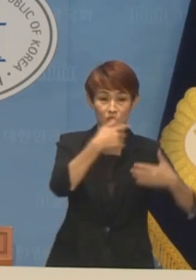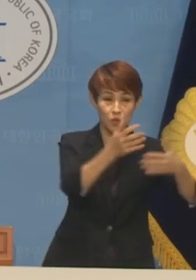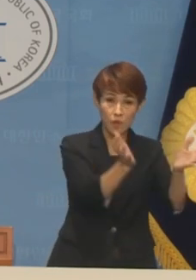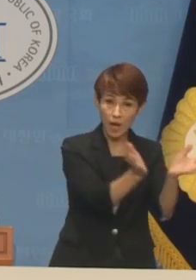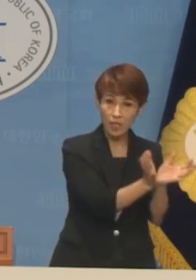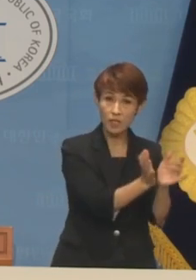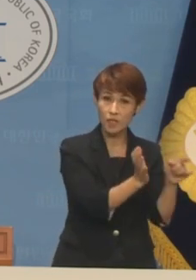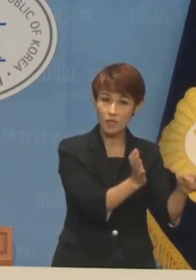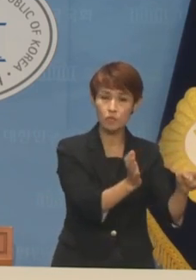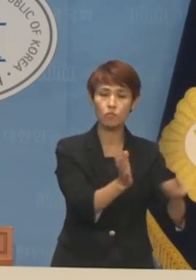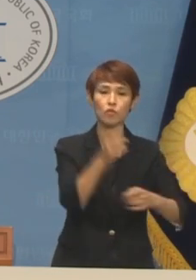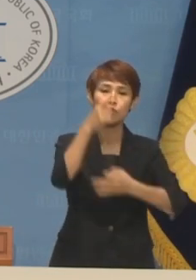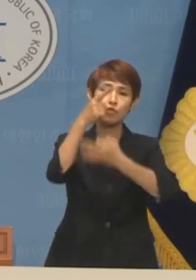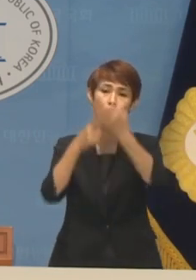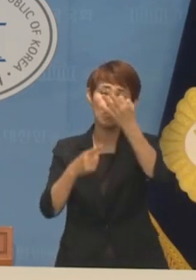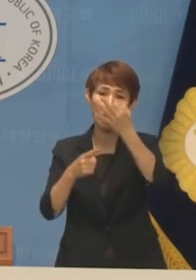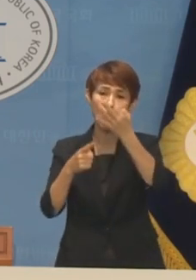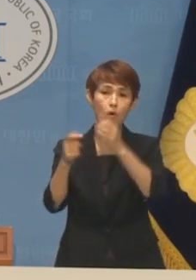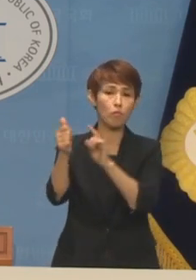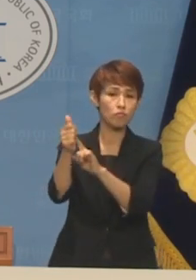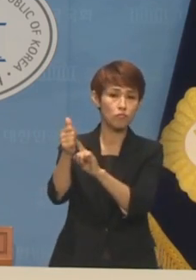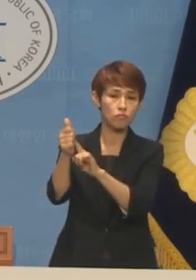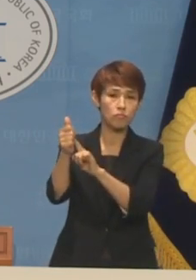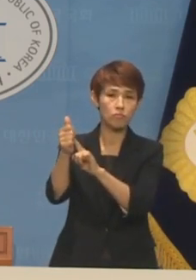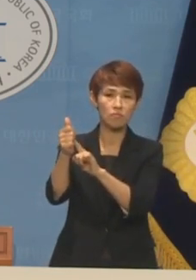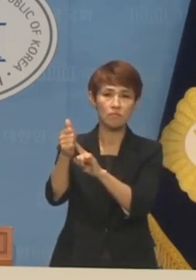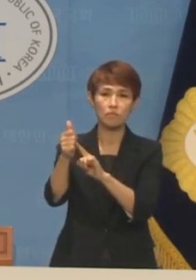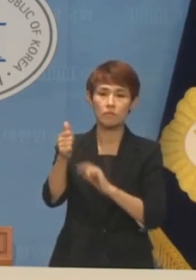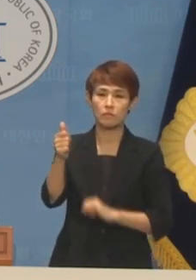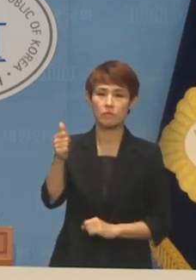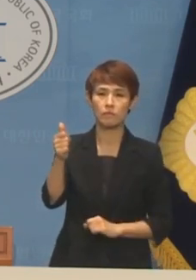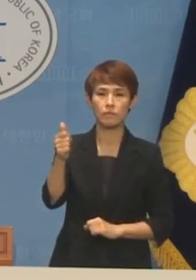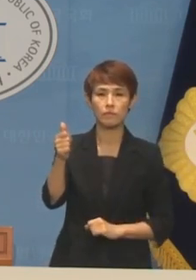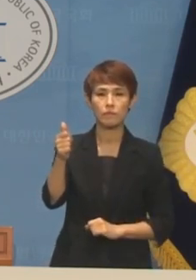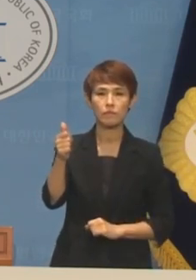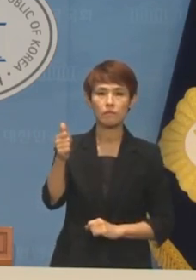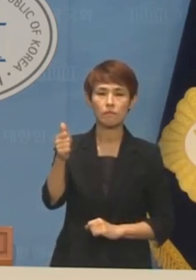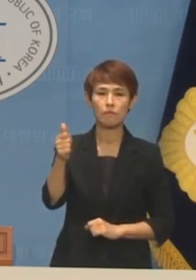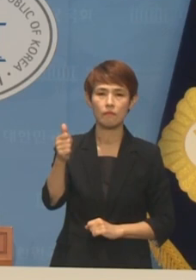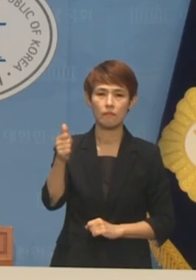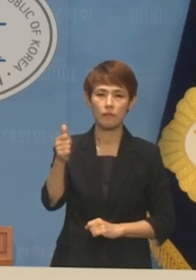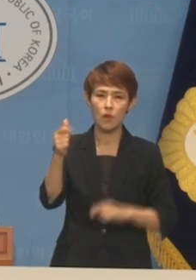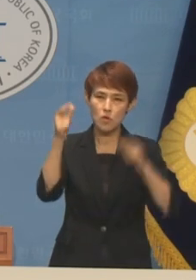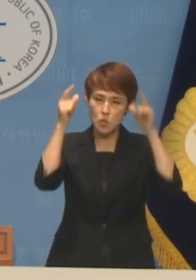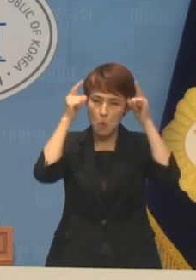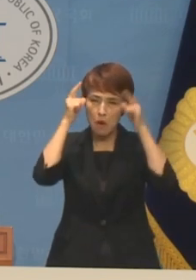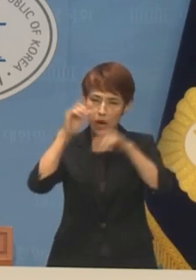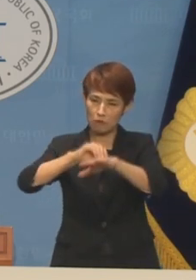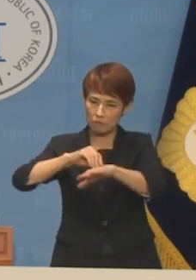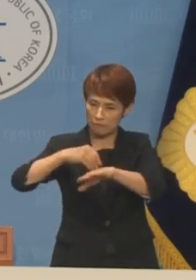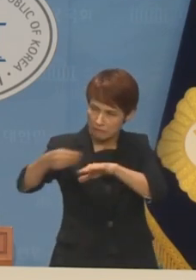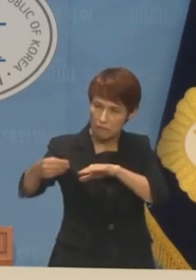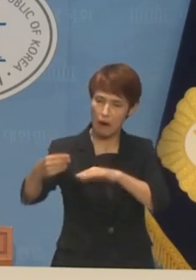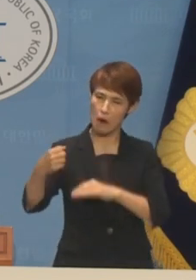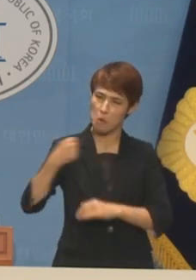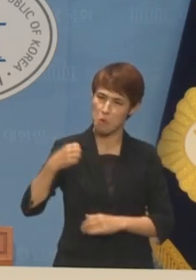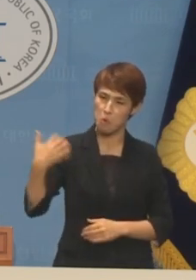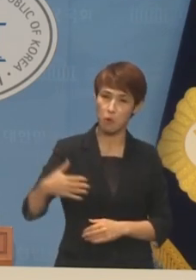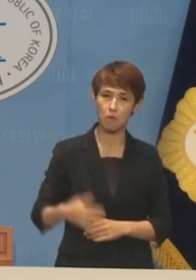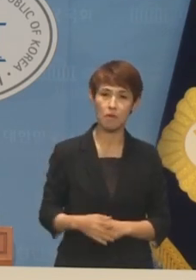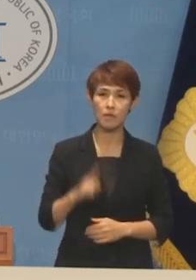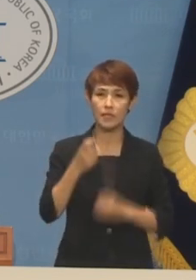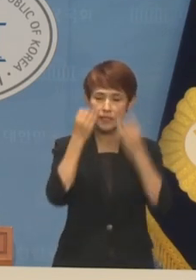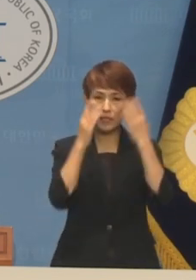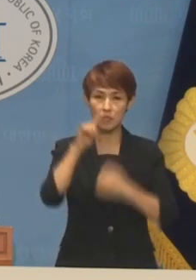더불어민주당은 윤석열 후보에 대해 살아있는 소위 가죽을 벗기는 세력, 신천지 비호